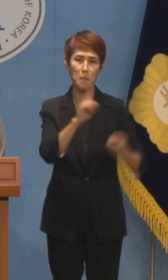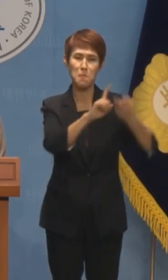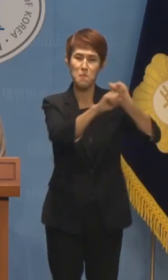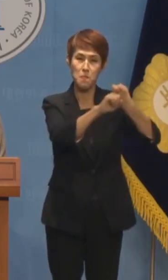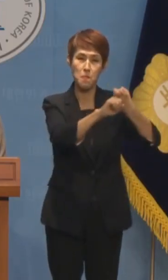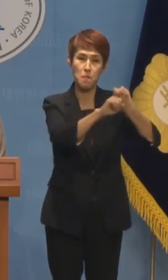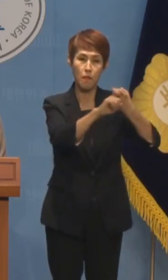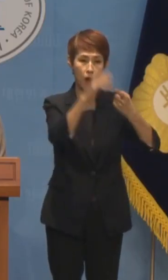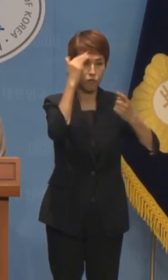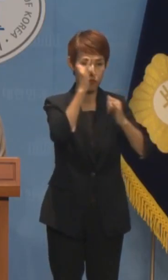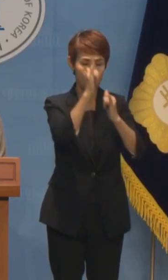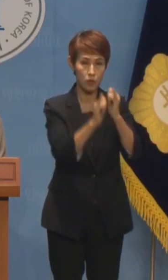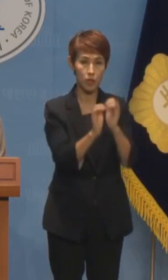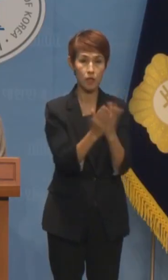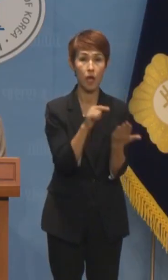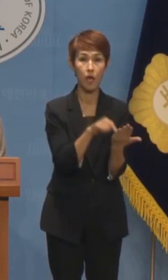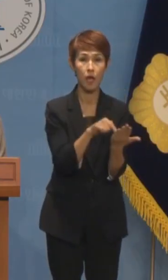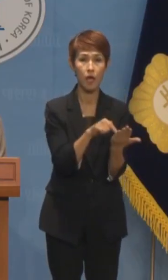한국사 교과서를 만든